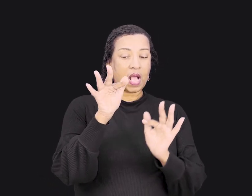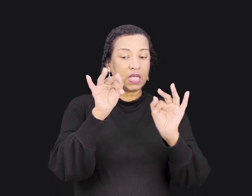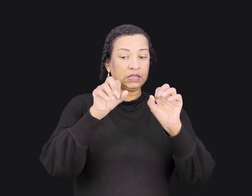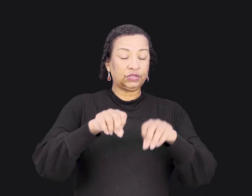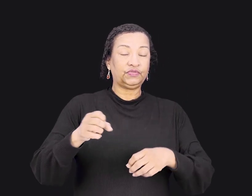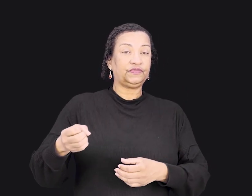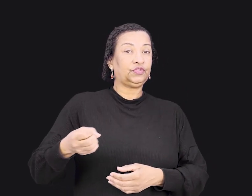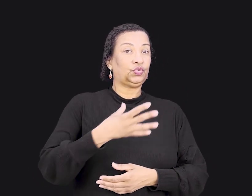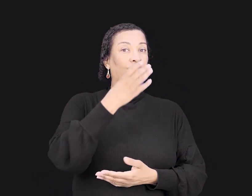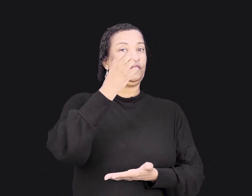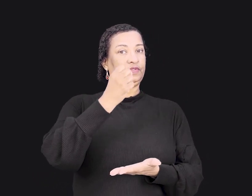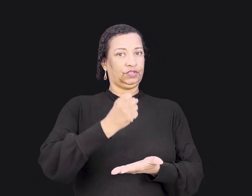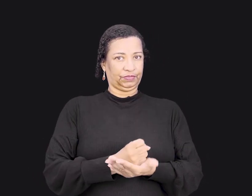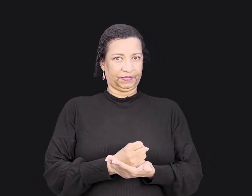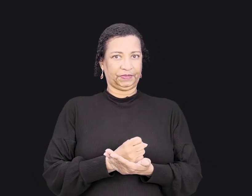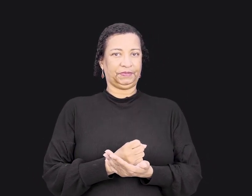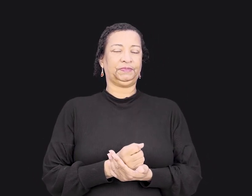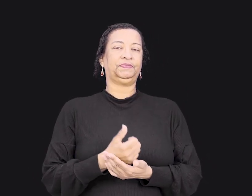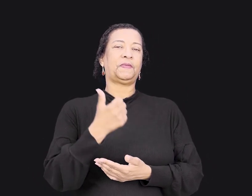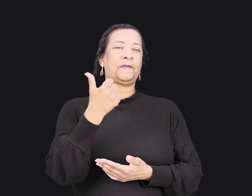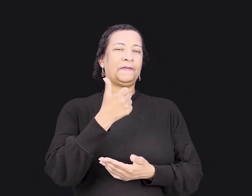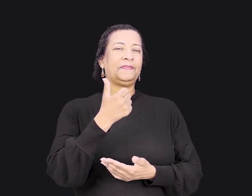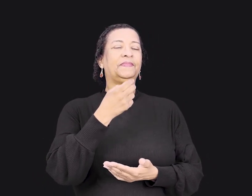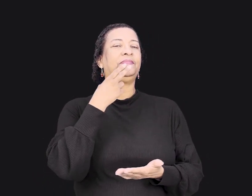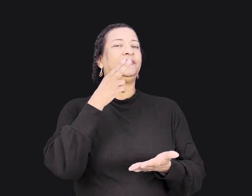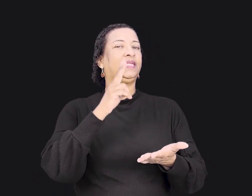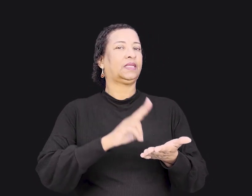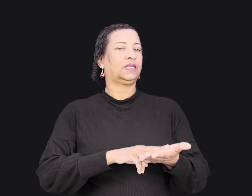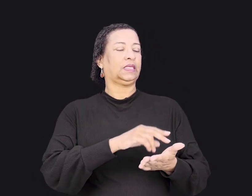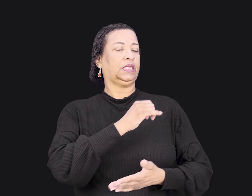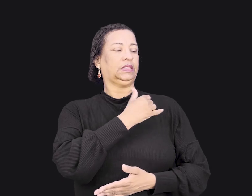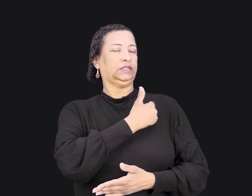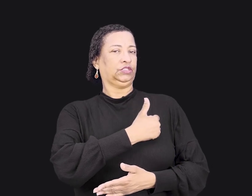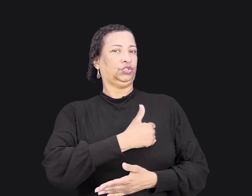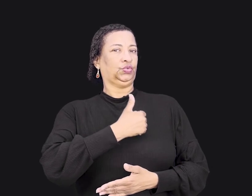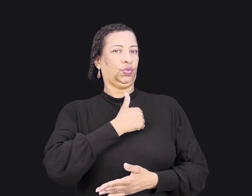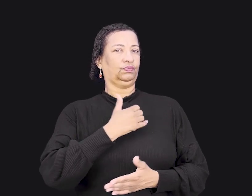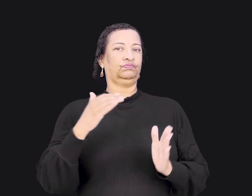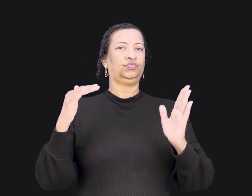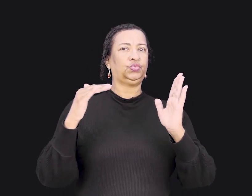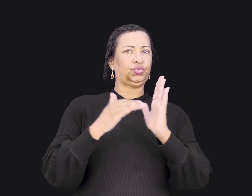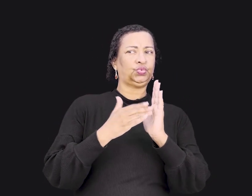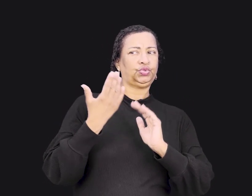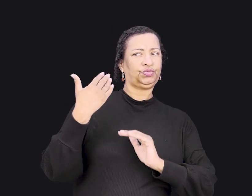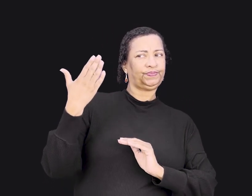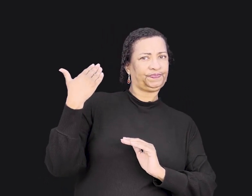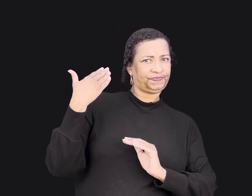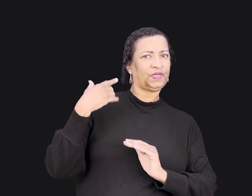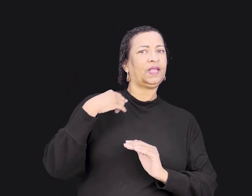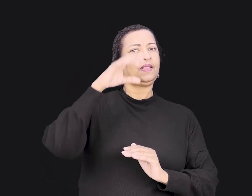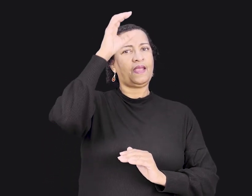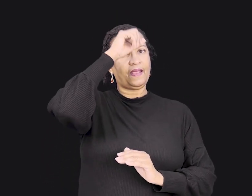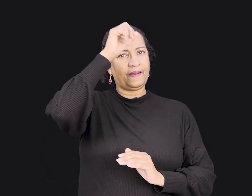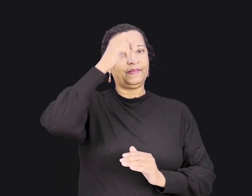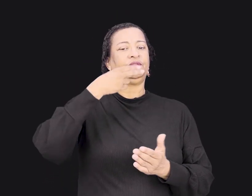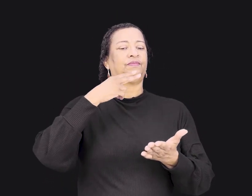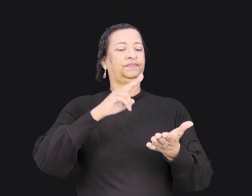final do Novo Testamento. Estamos na primeira epístola de João. Nos últimos programas aprendemos que esta epístola nos mostra